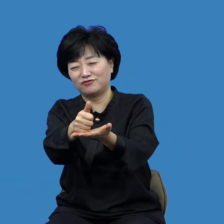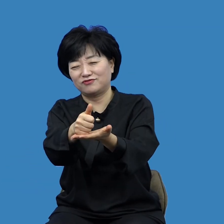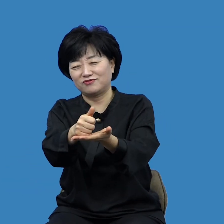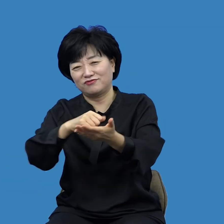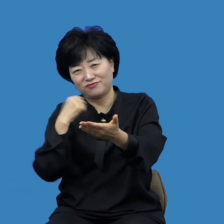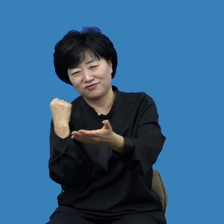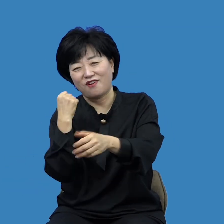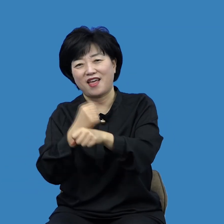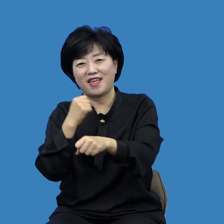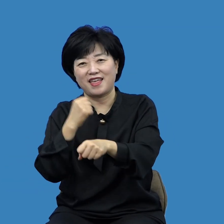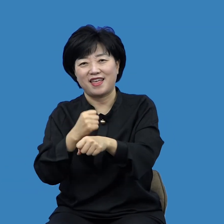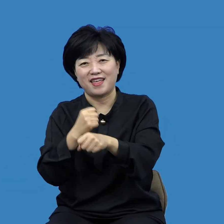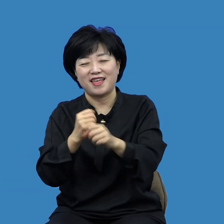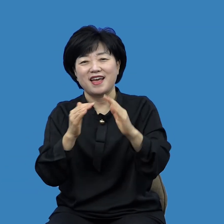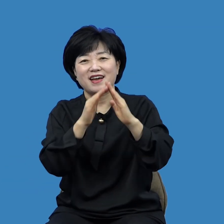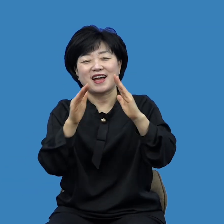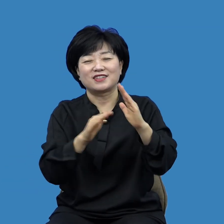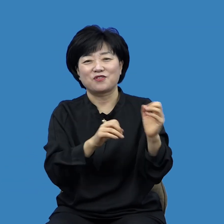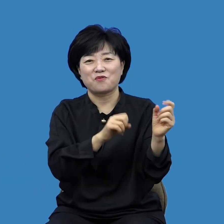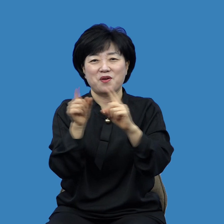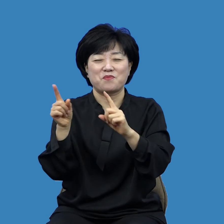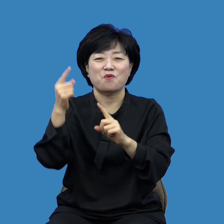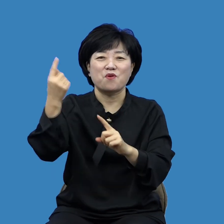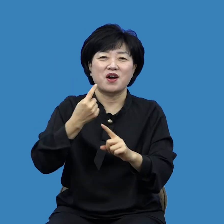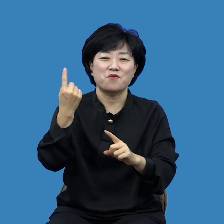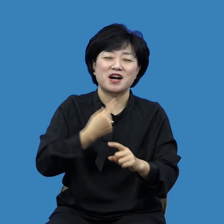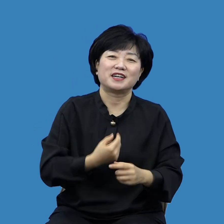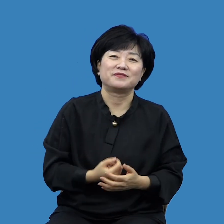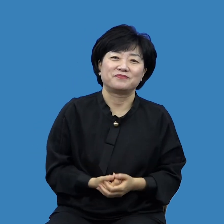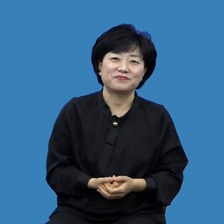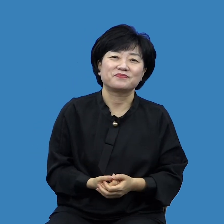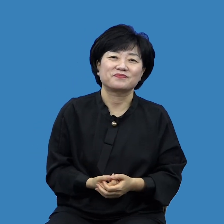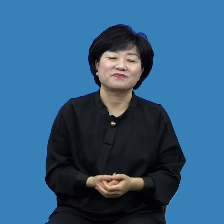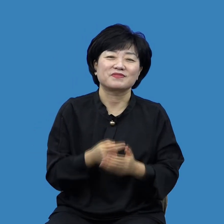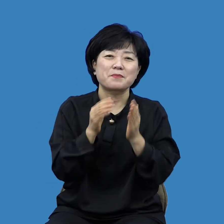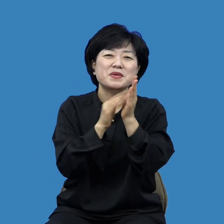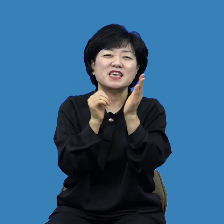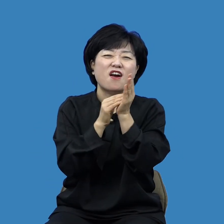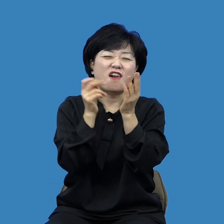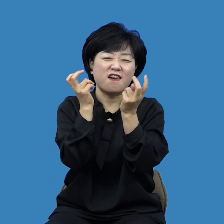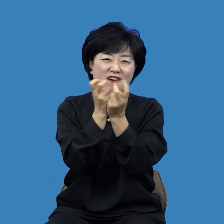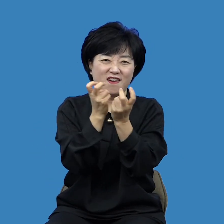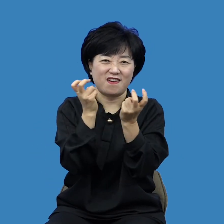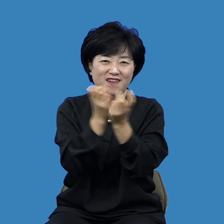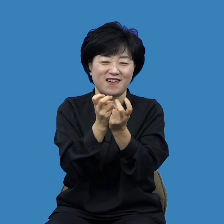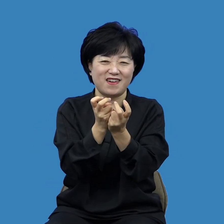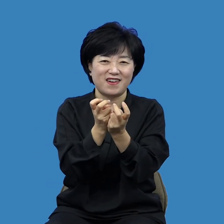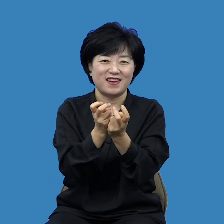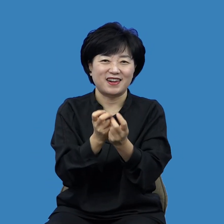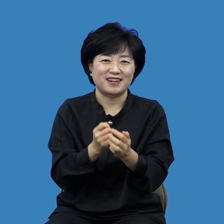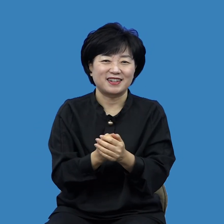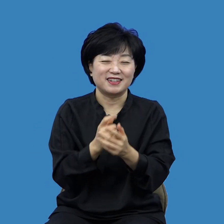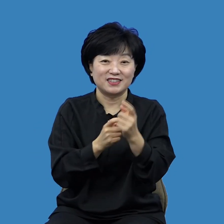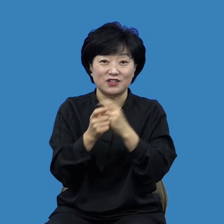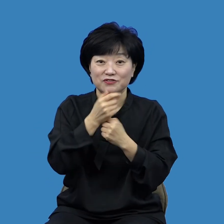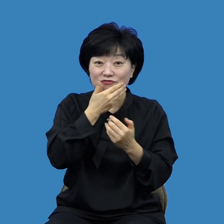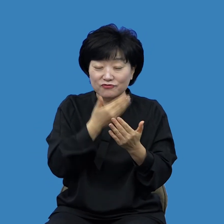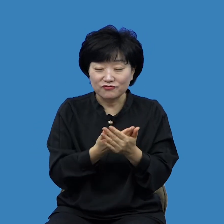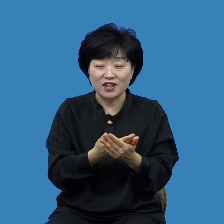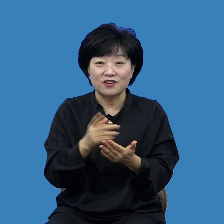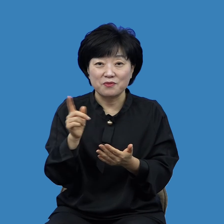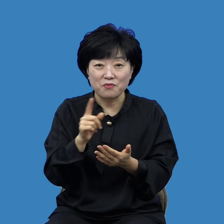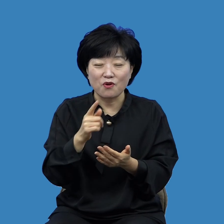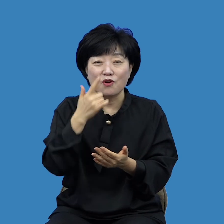거고, 그랬을 때 가정이 회복되지 않겠어요? 자, 이것이 비결이에요. 비결이에요. 더욱 중요한